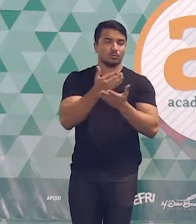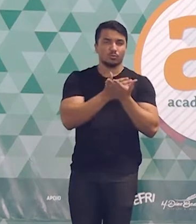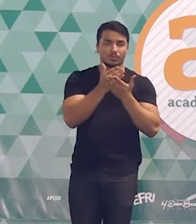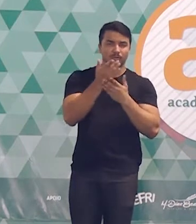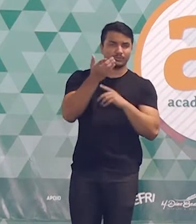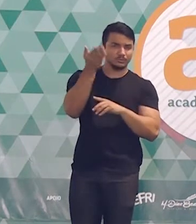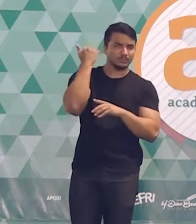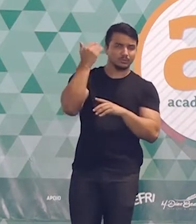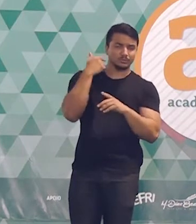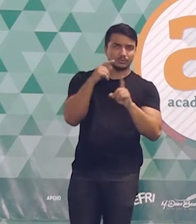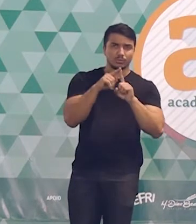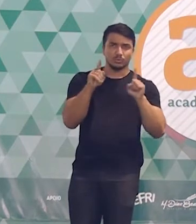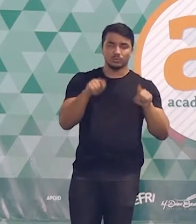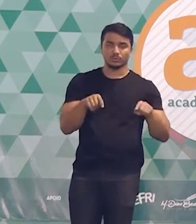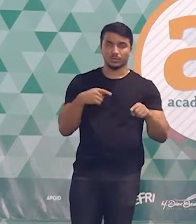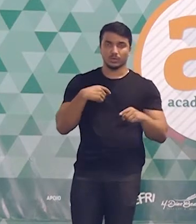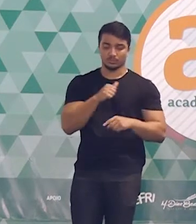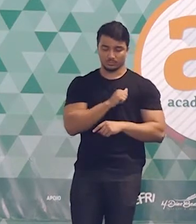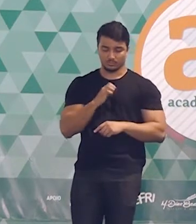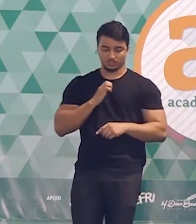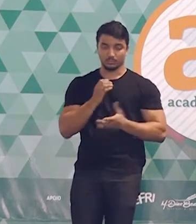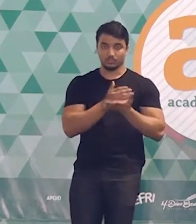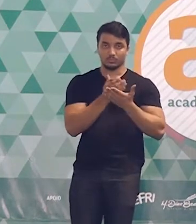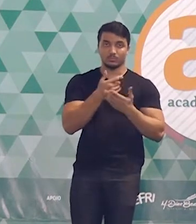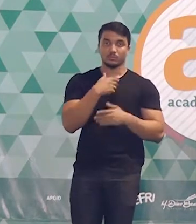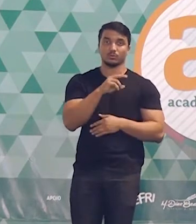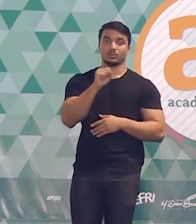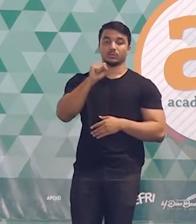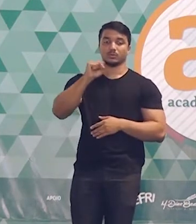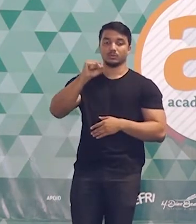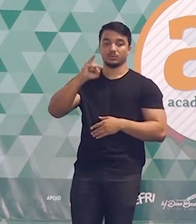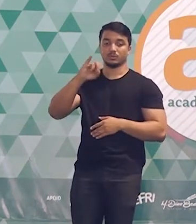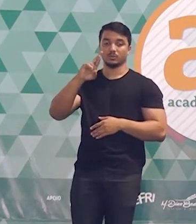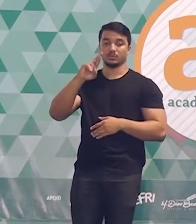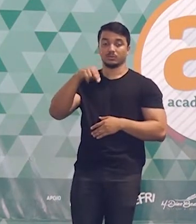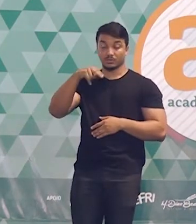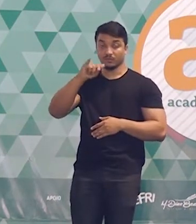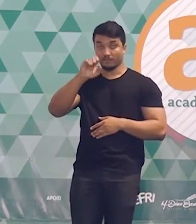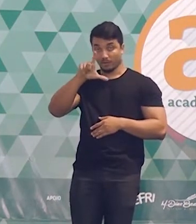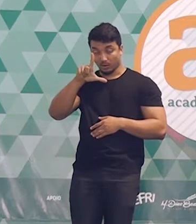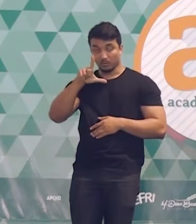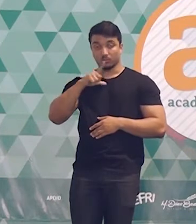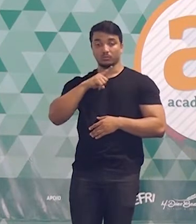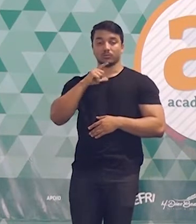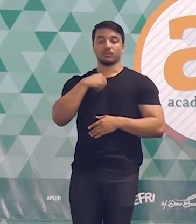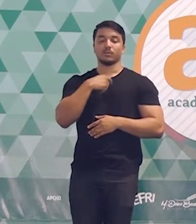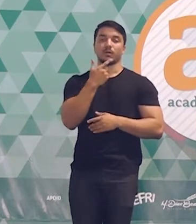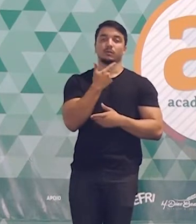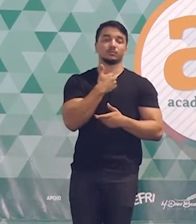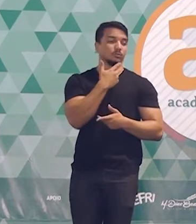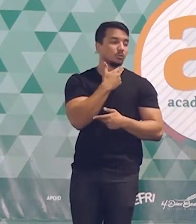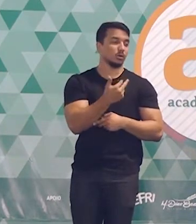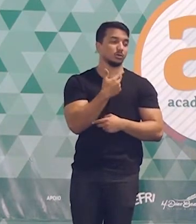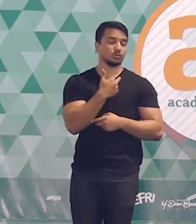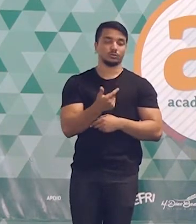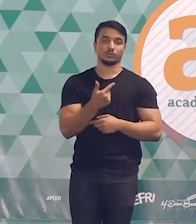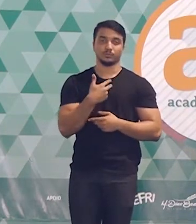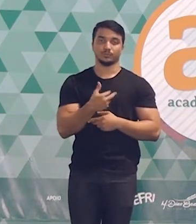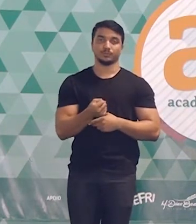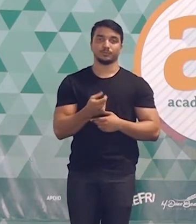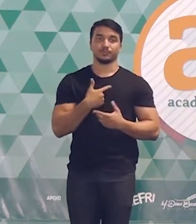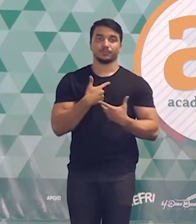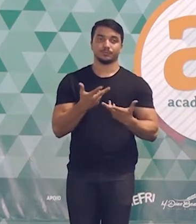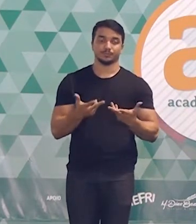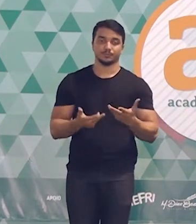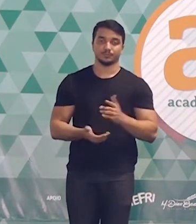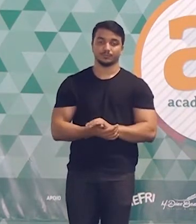início do projeto este ano. Meu nome é Simval, minha área é de linguagens, e vamos caminhar pelo que está aí no